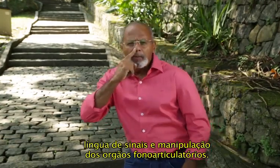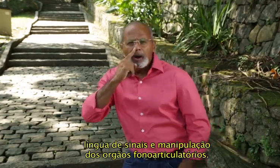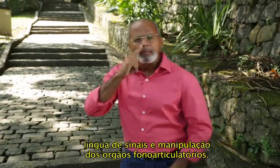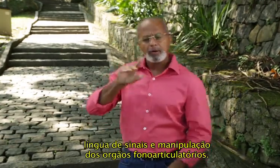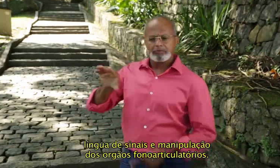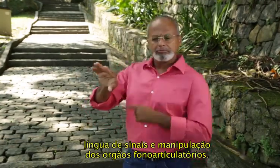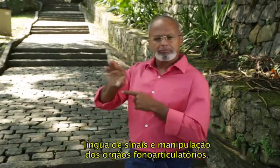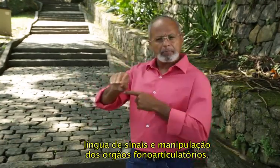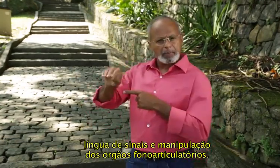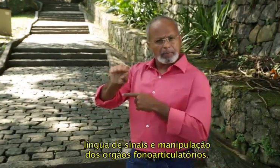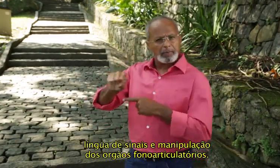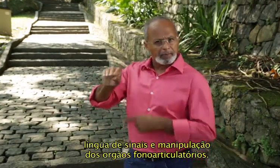manipulação dos órgãos